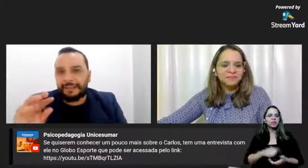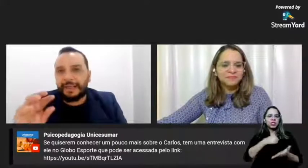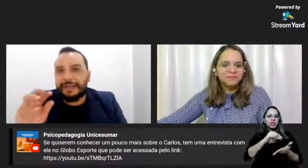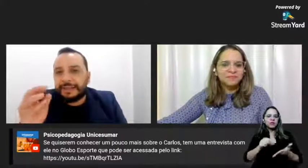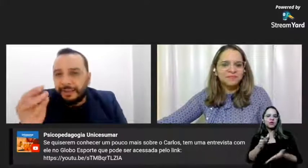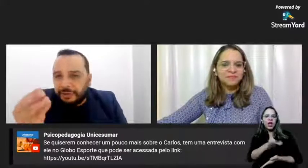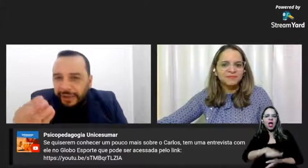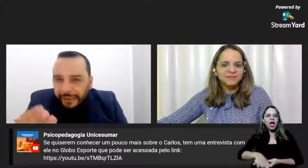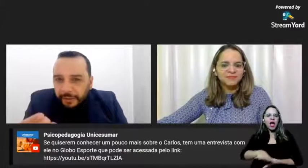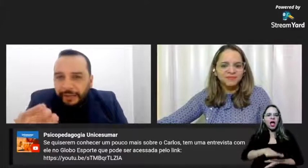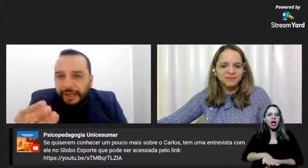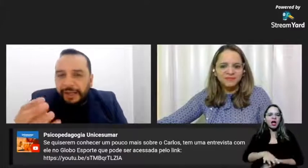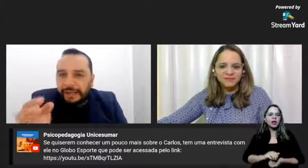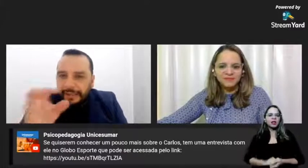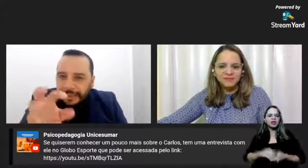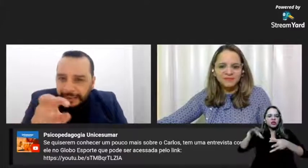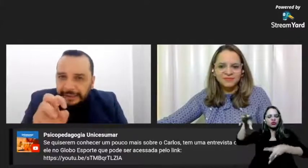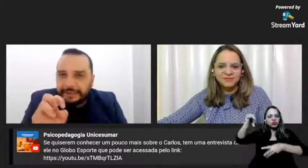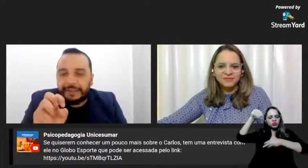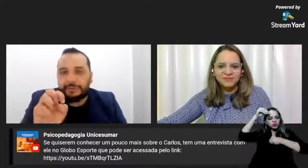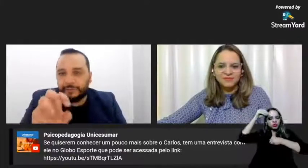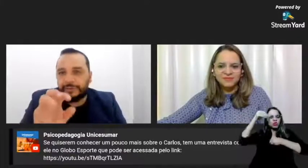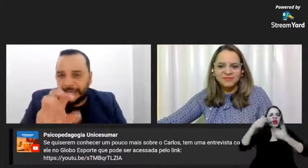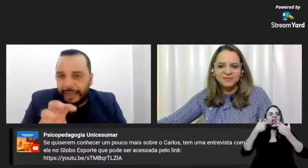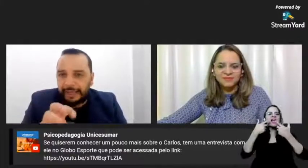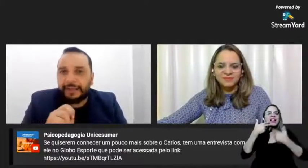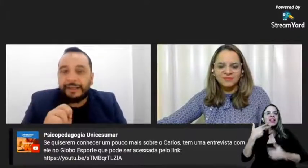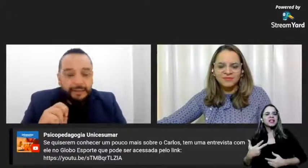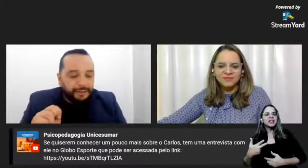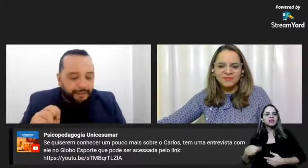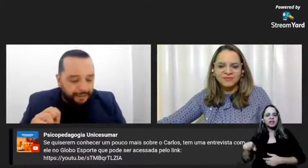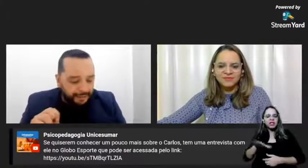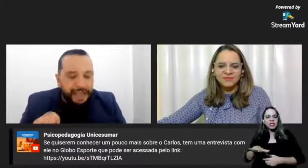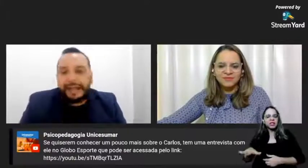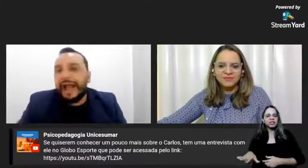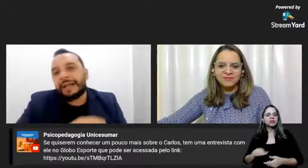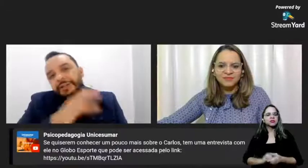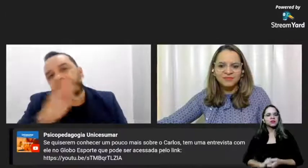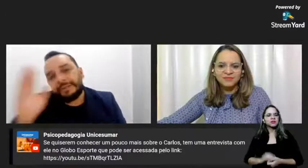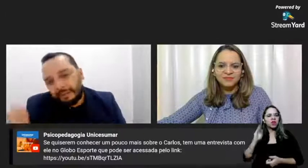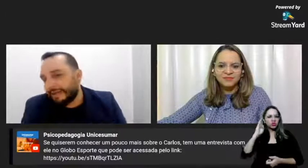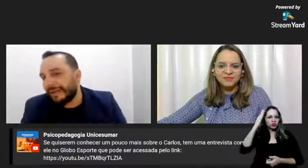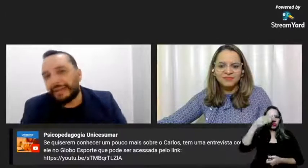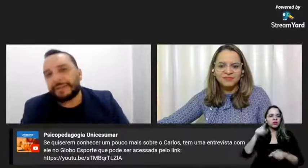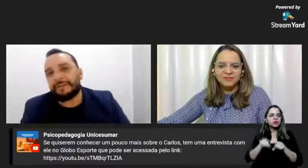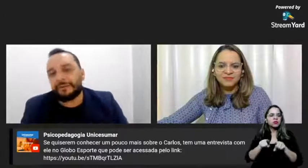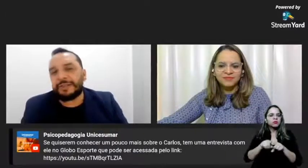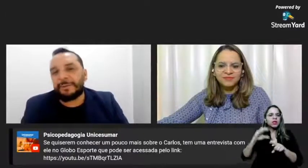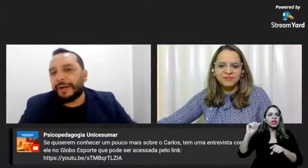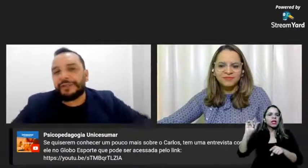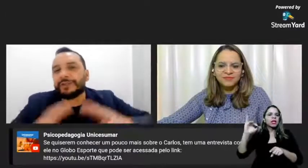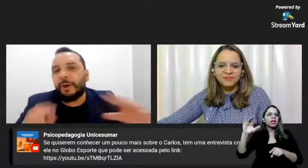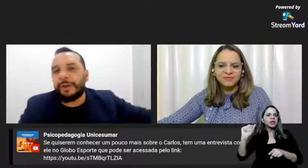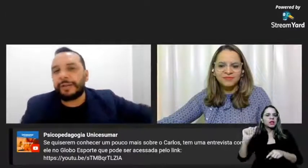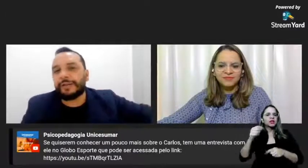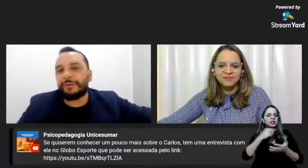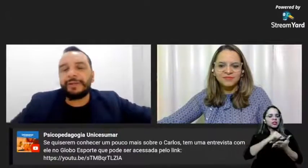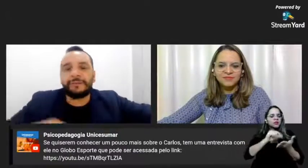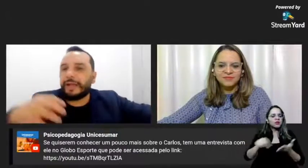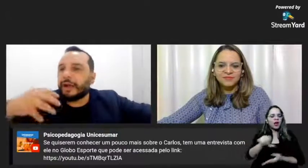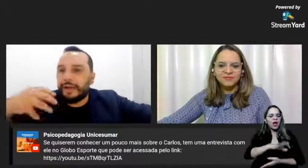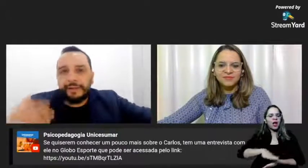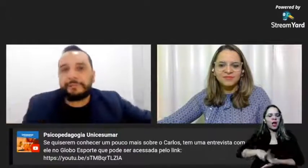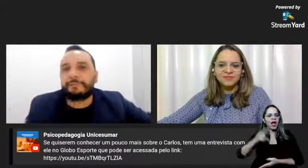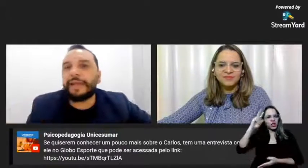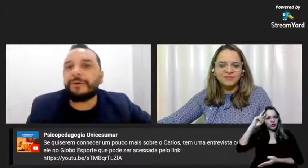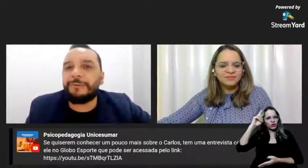dessa questão da aquisição de língua da criança surdo-cega, e a Kátia também, que escreveu toda essa parte histórica. Então, o